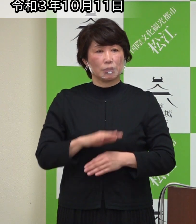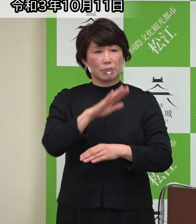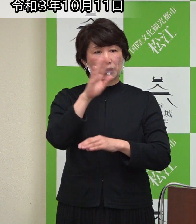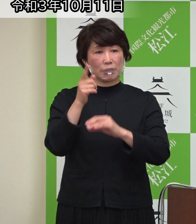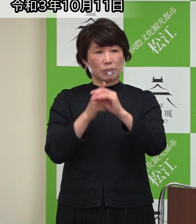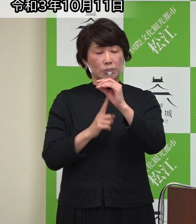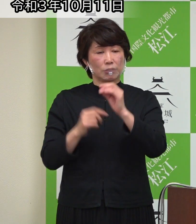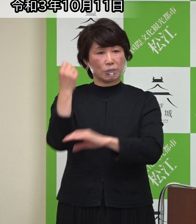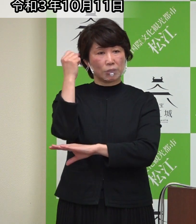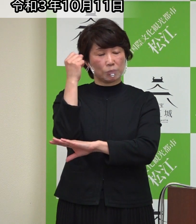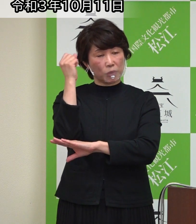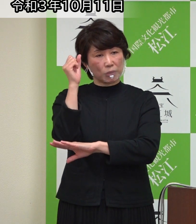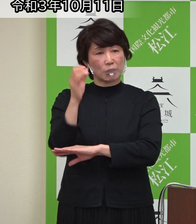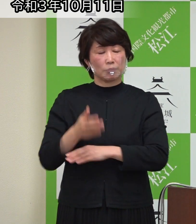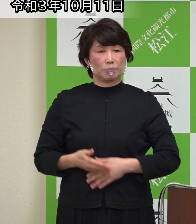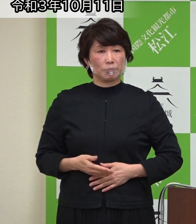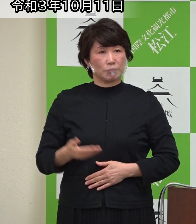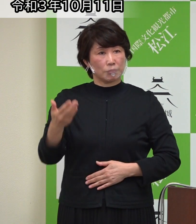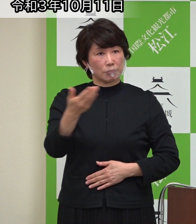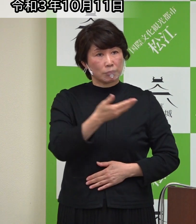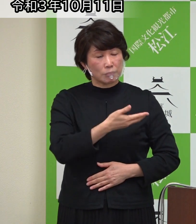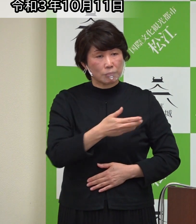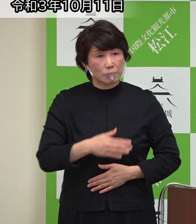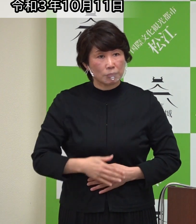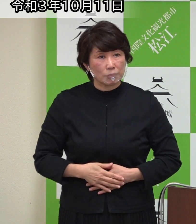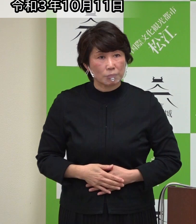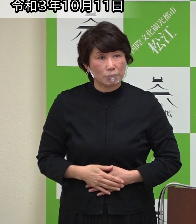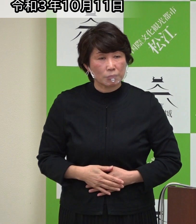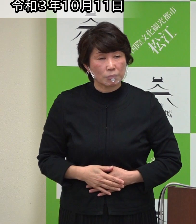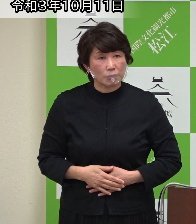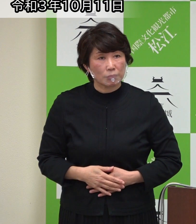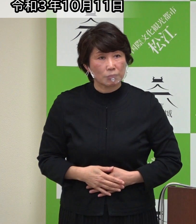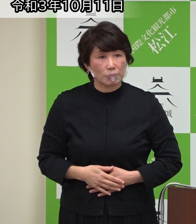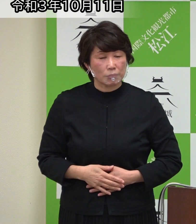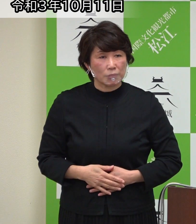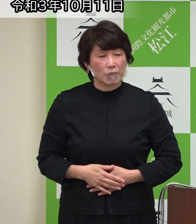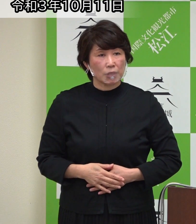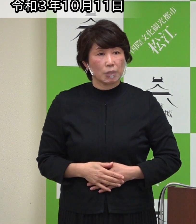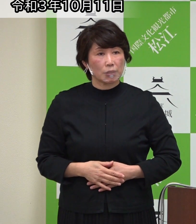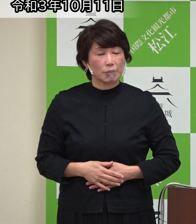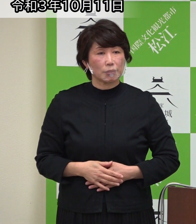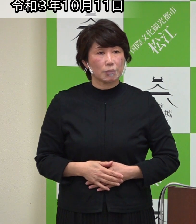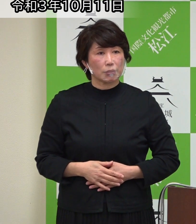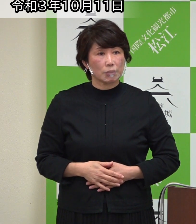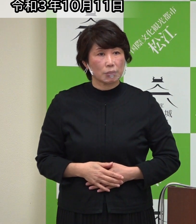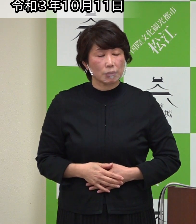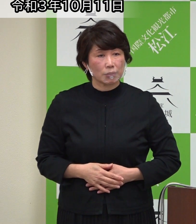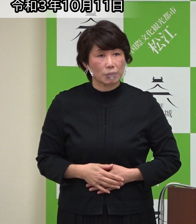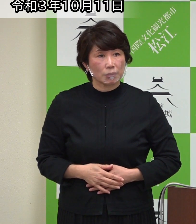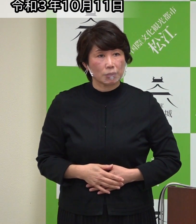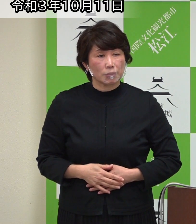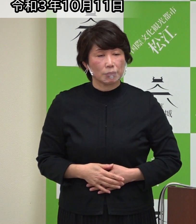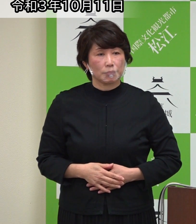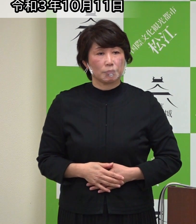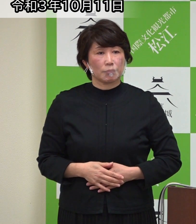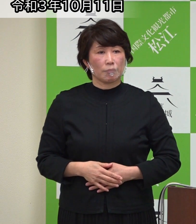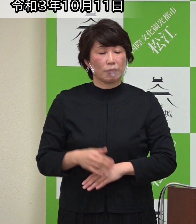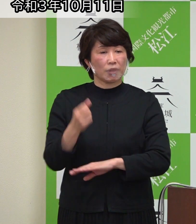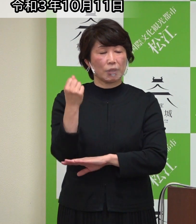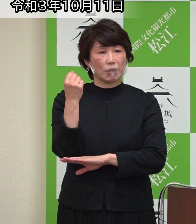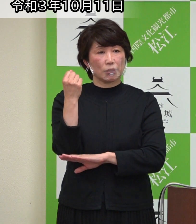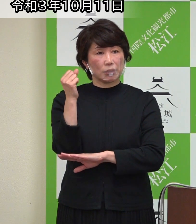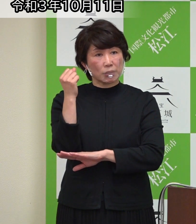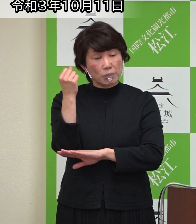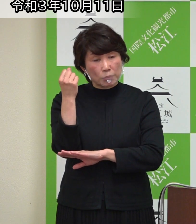参院長新報片山です。対策者じゃないのでご助言するのは偉そうで申し訳ないんですが、私はまあ新聞記事ニュース